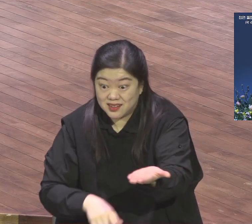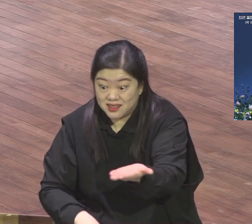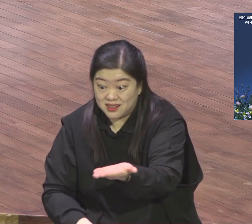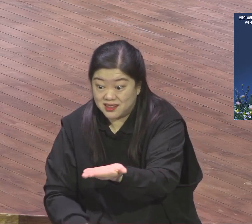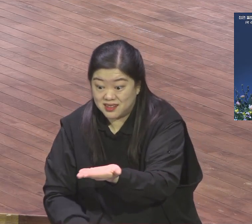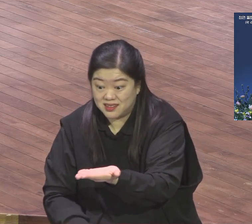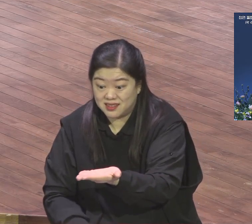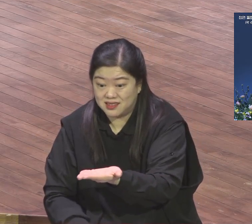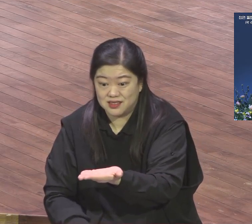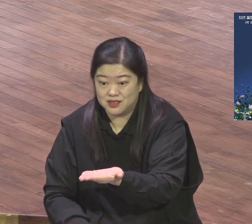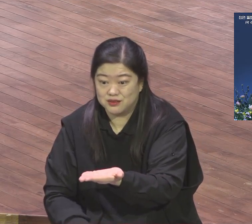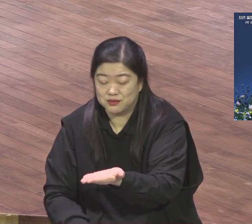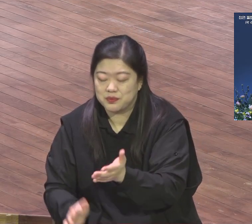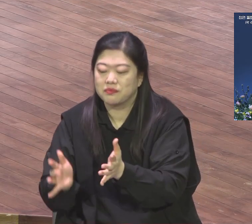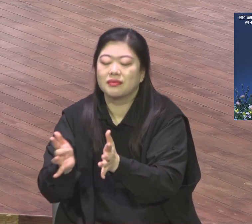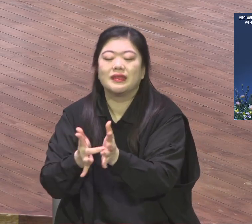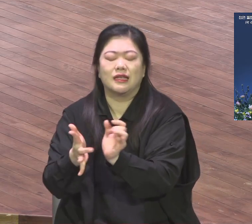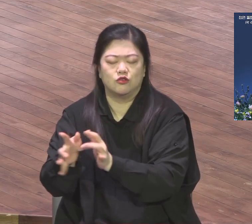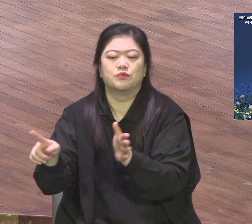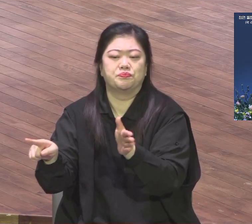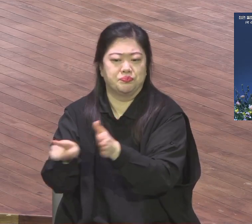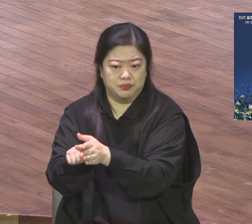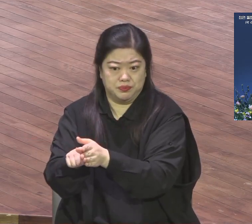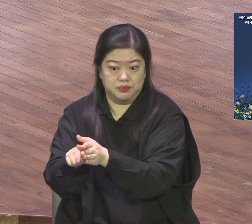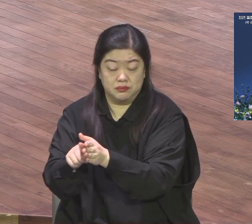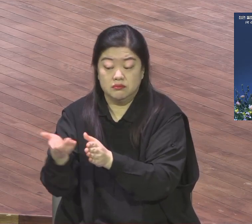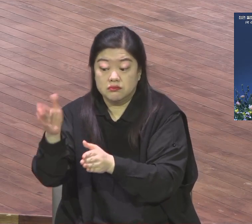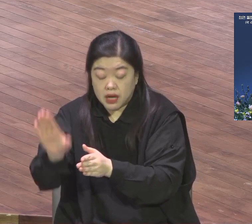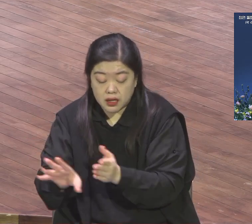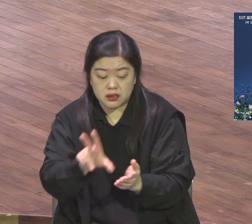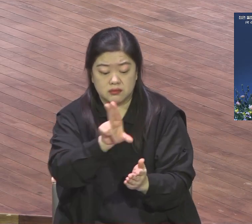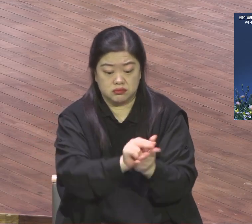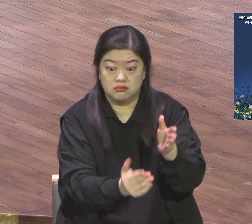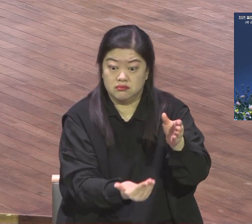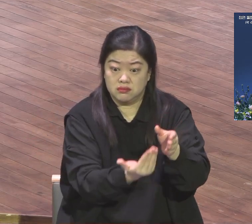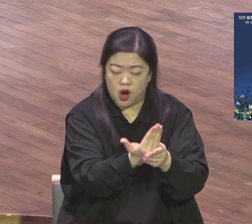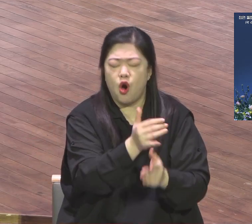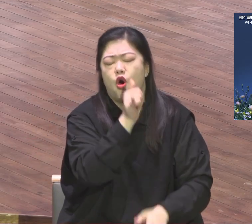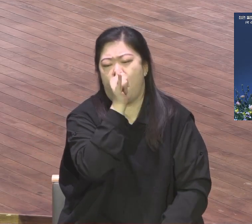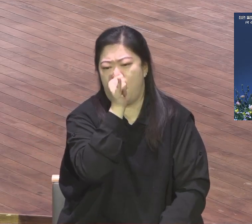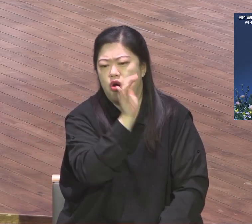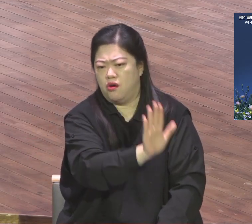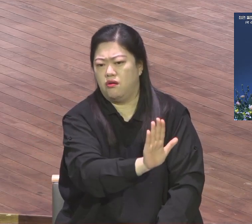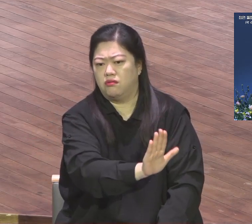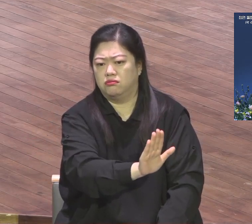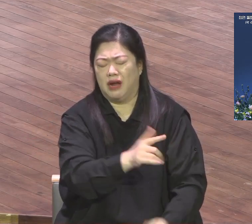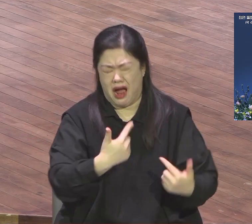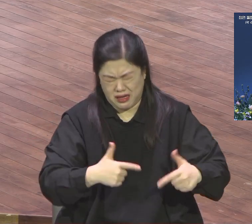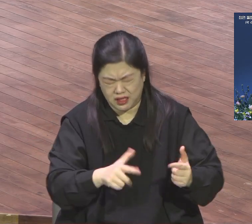예수 믿는다고 해서 이런 광풍이 없지 않습니다.